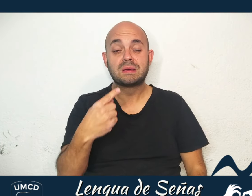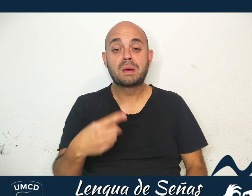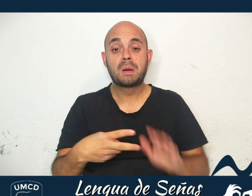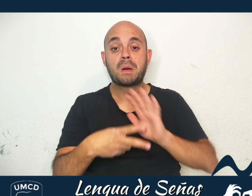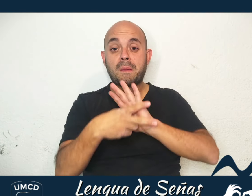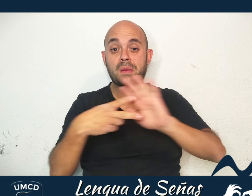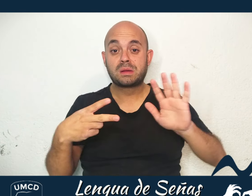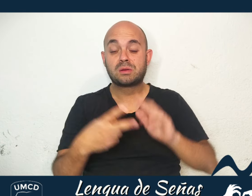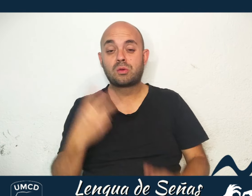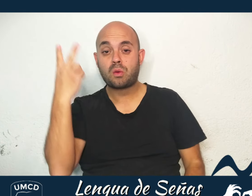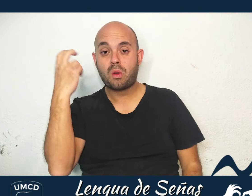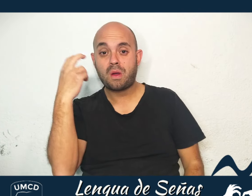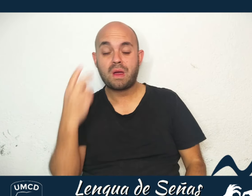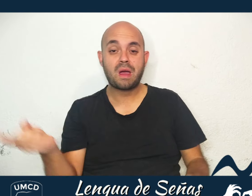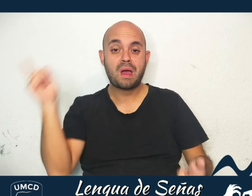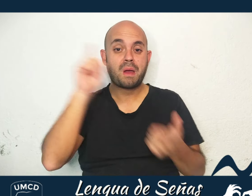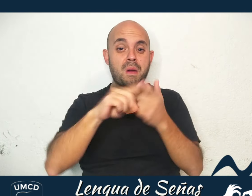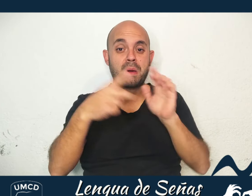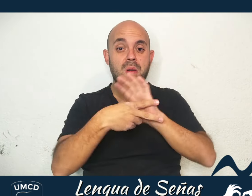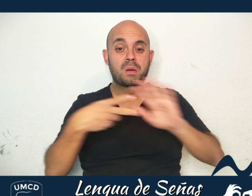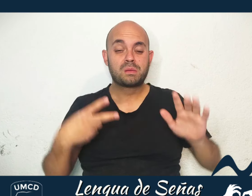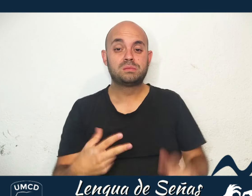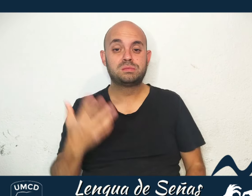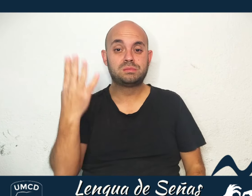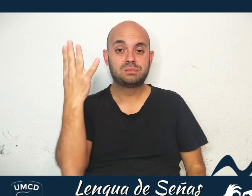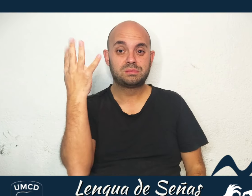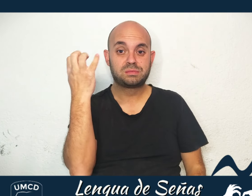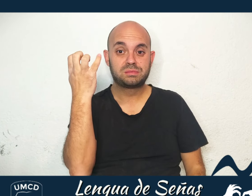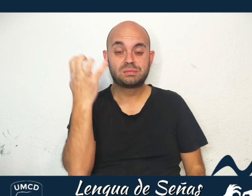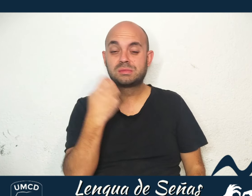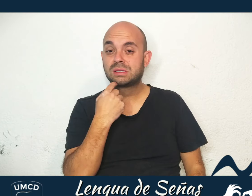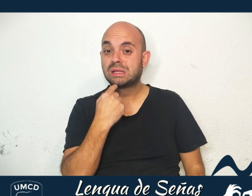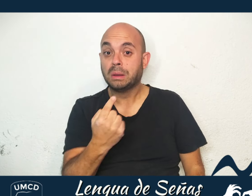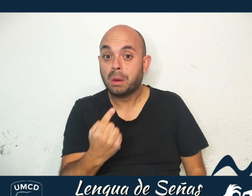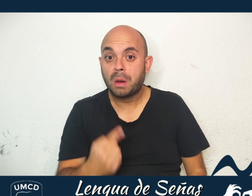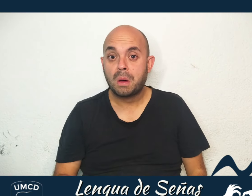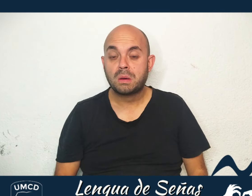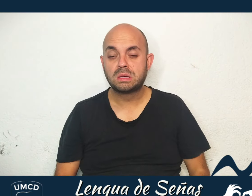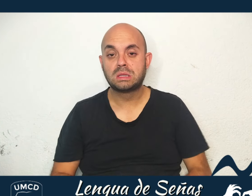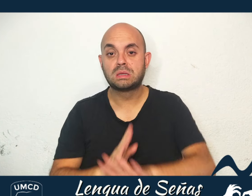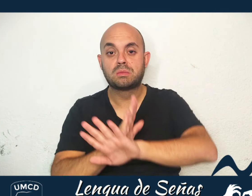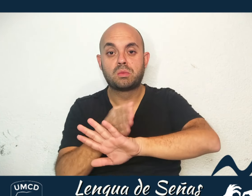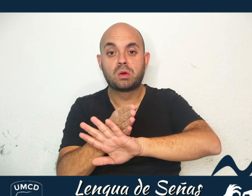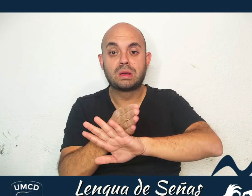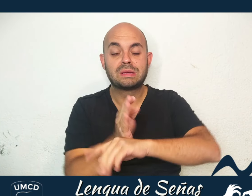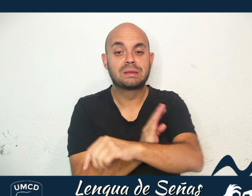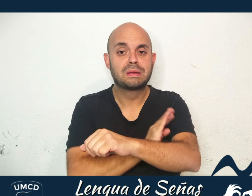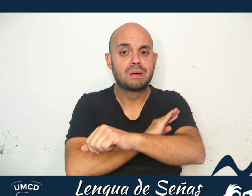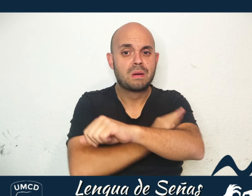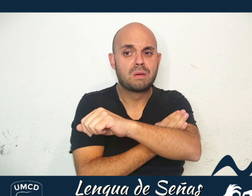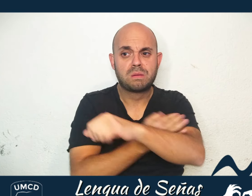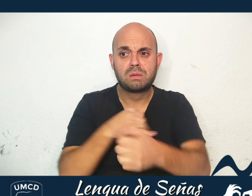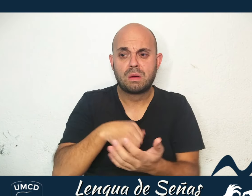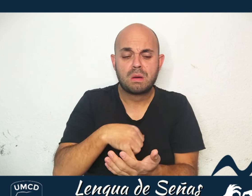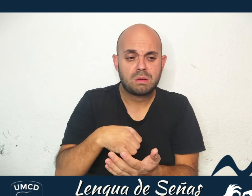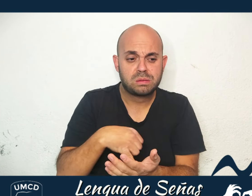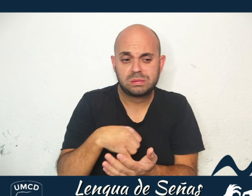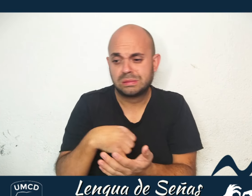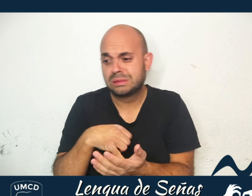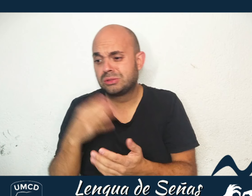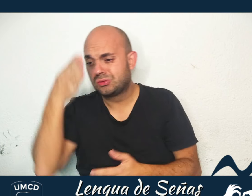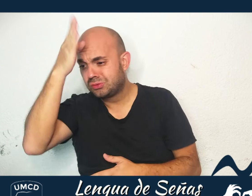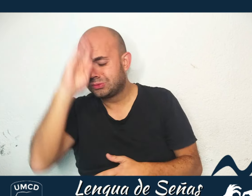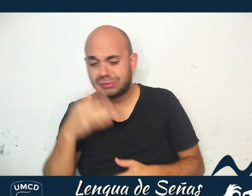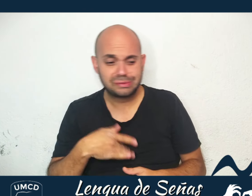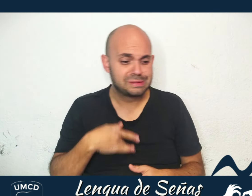y 4. Y después continúa hablando sobre sus debilidades y sobre la petición que le había hecho a Dios y de la